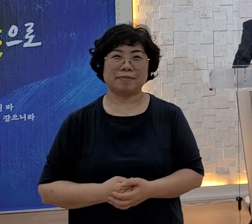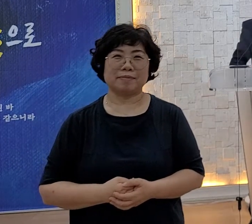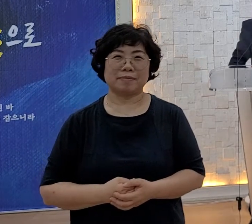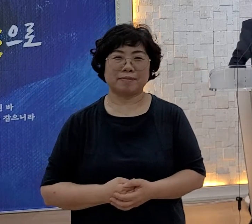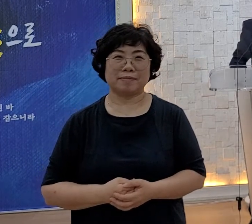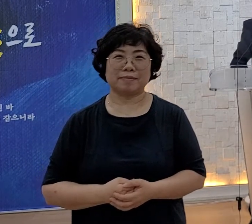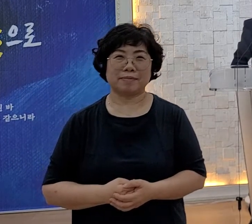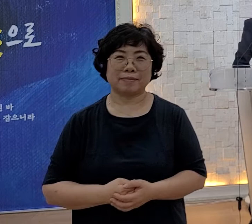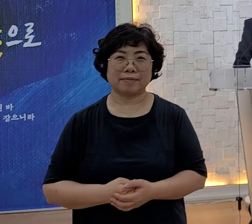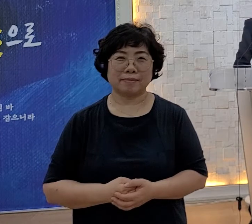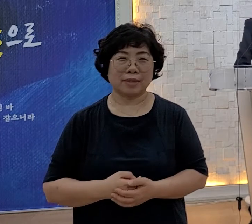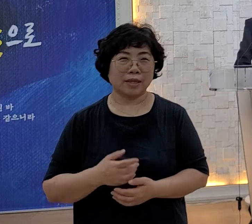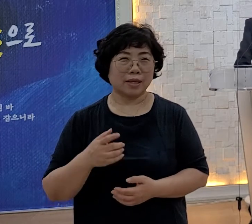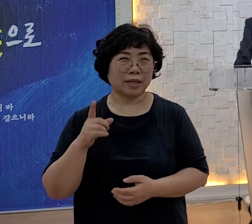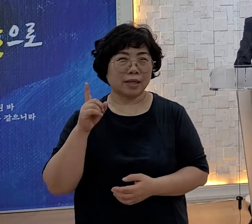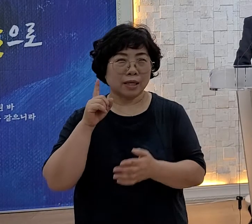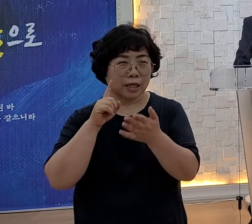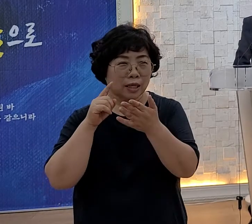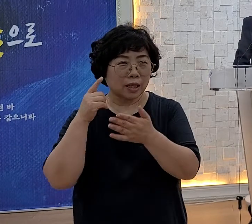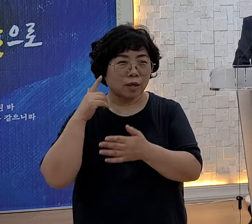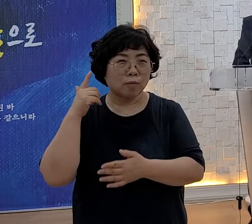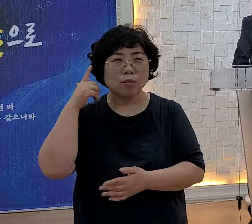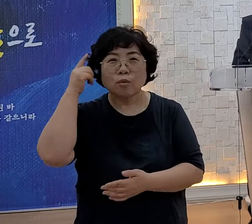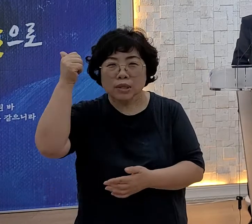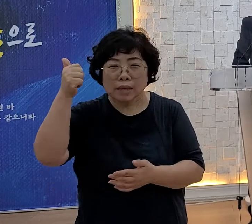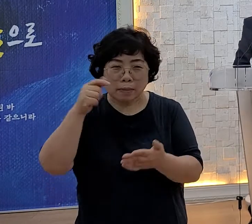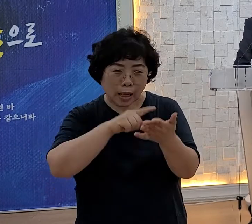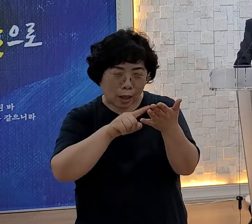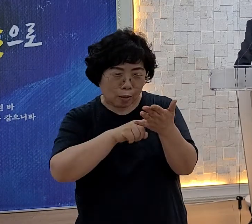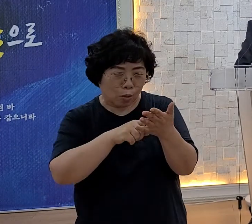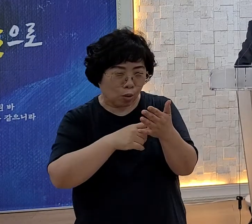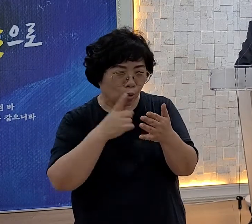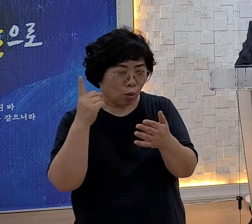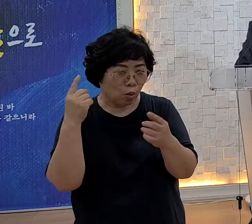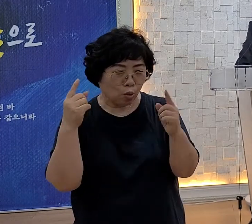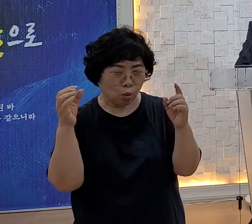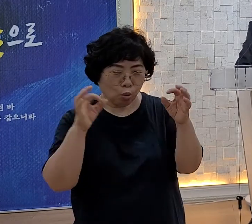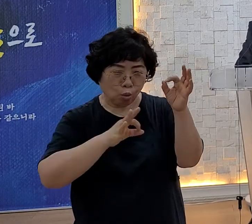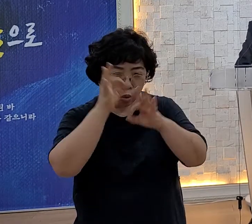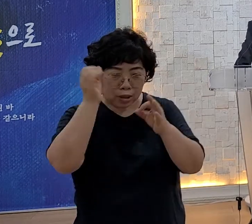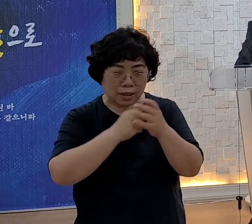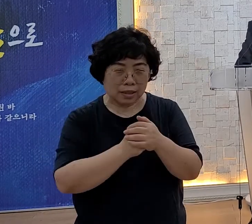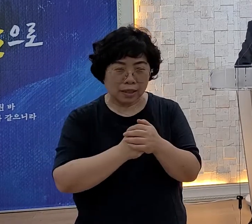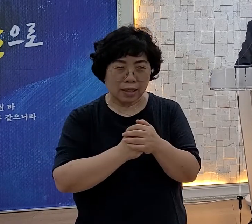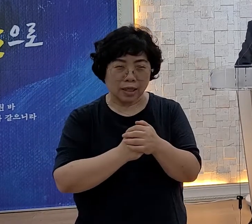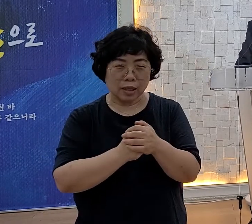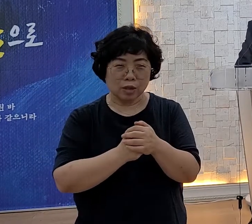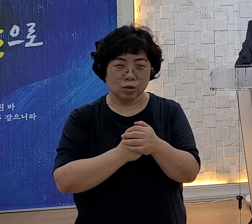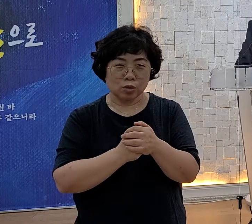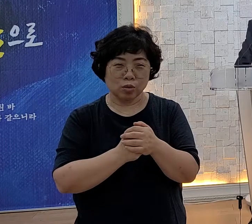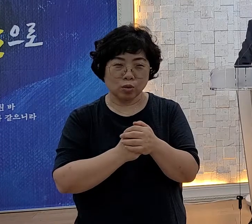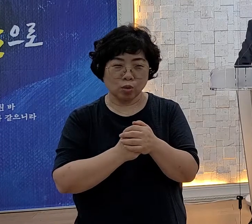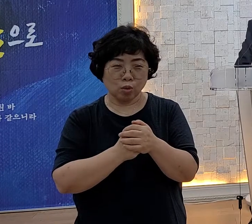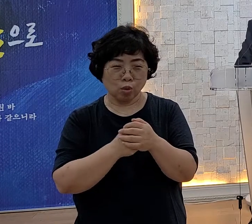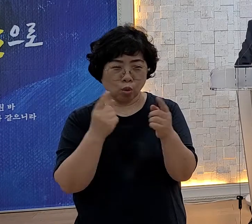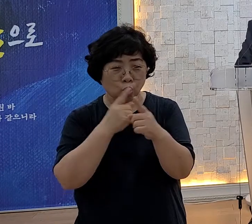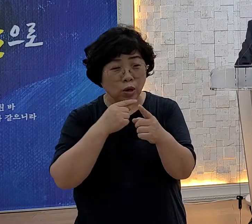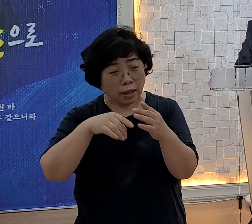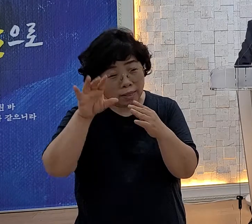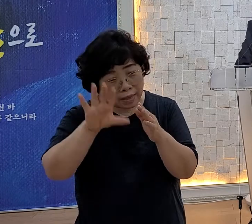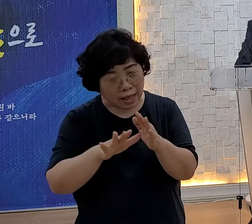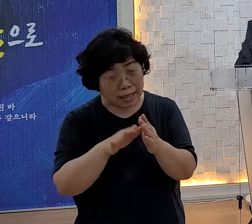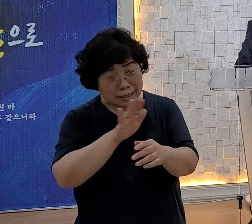센터에 갔더니 막 잘 고쳐주더라고요. 근데 한 일주일인가 2주일인가 있으니까 문자가 와요.